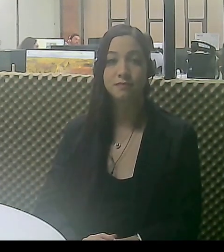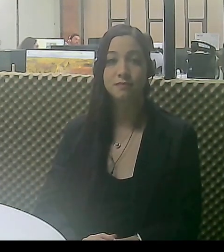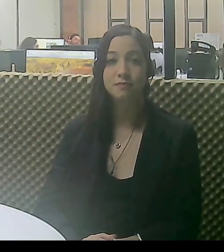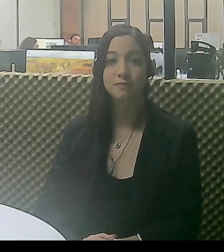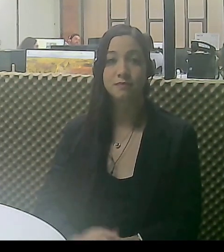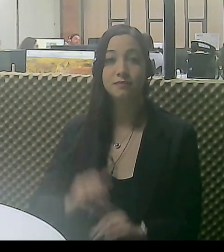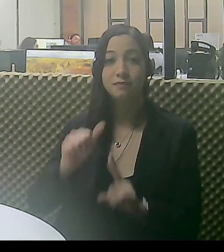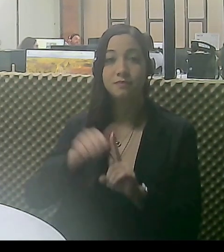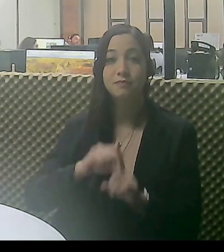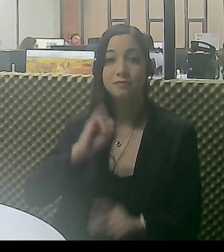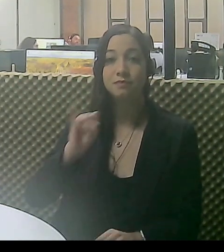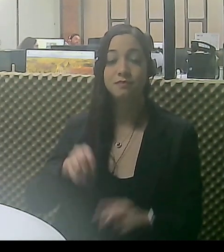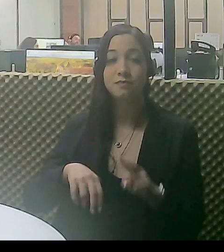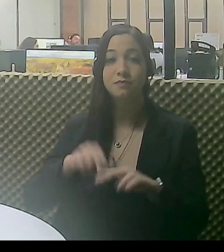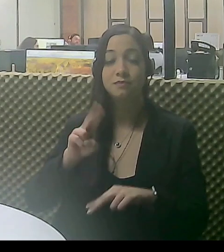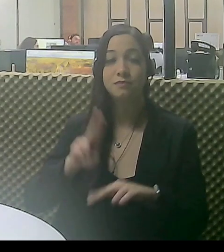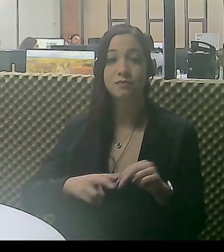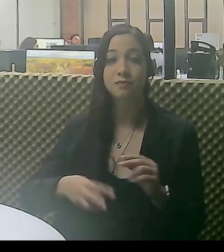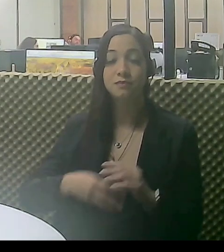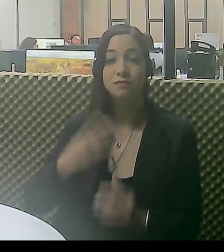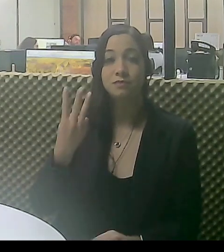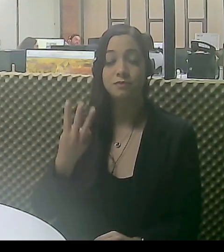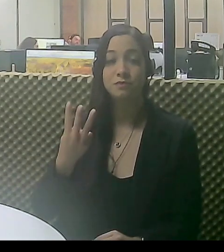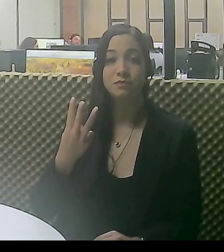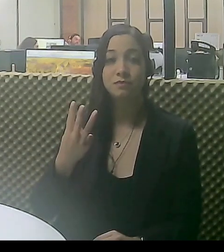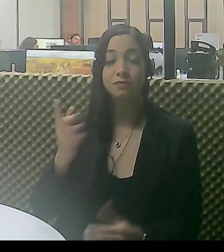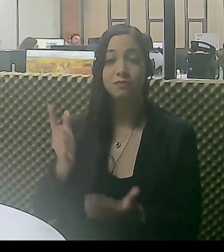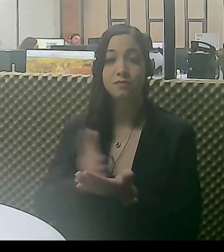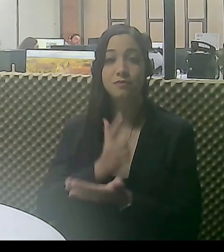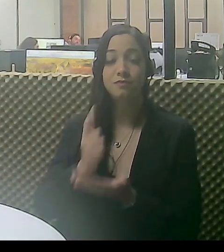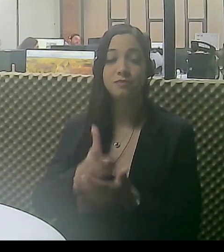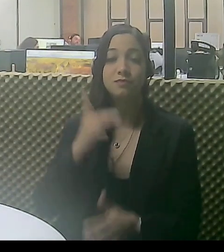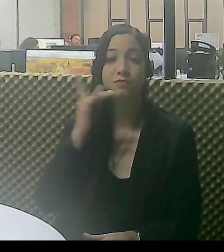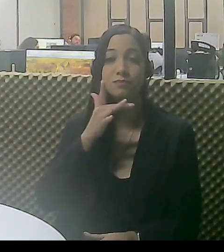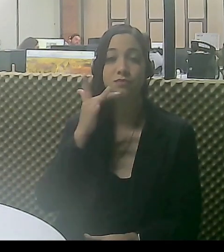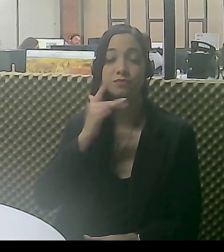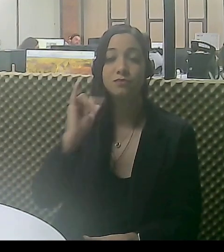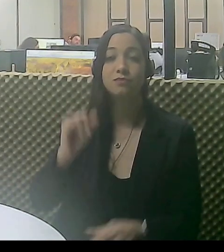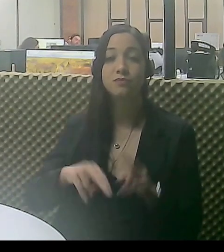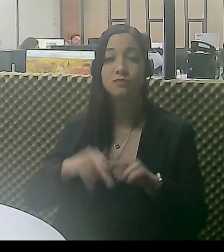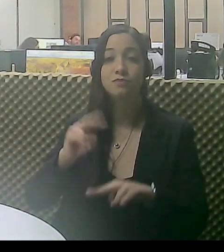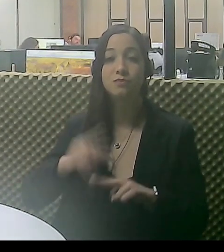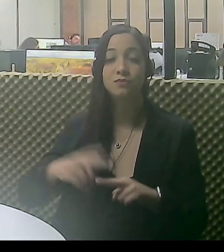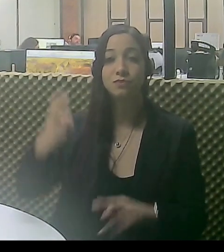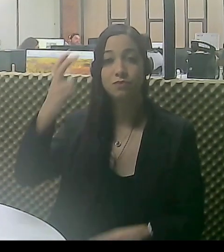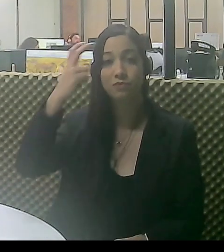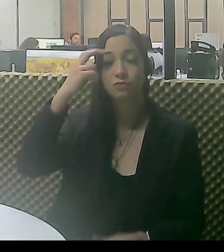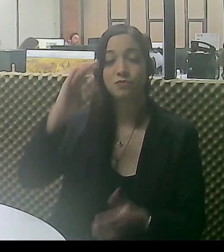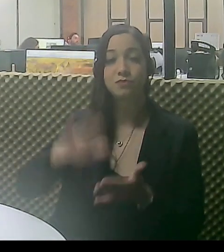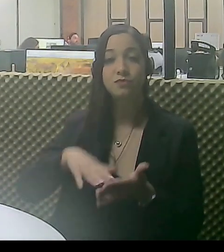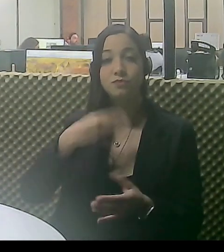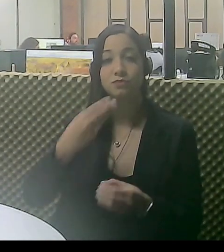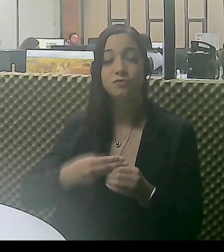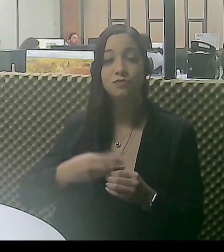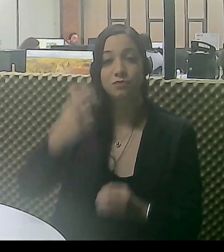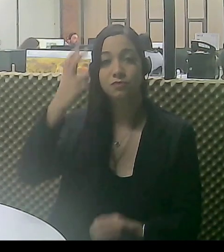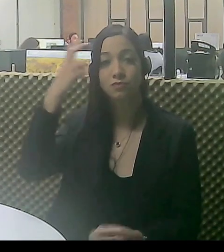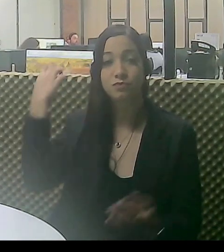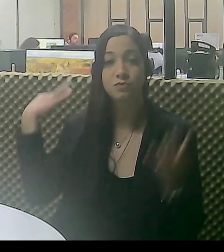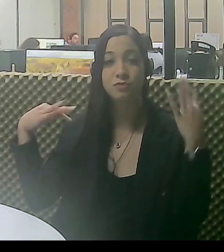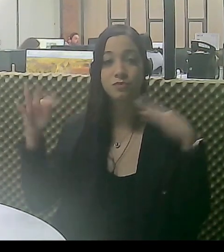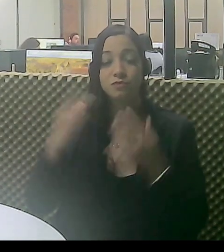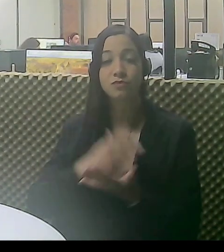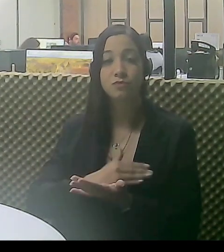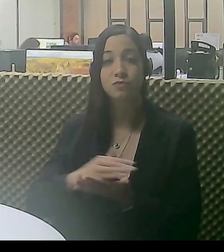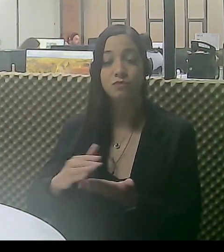E o mês de junho chegou trazendo a terceira edição do e-book Delícias Juninas com Cultura. A Secretaria Municipal de Cultura e Turismo